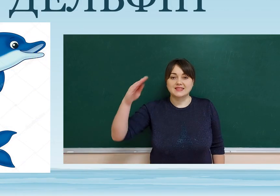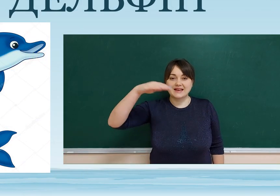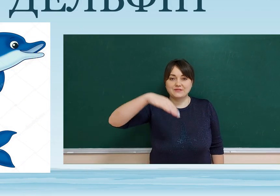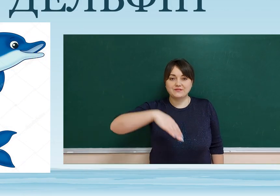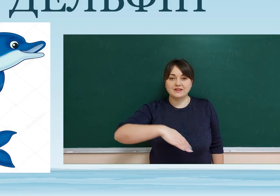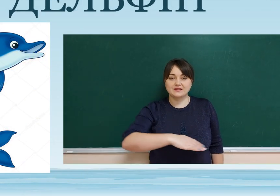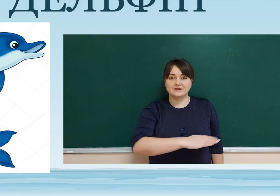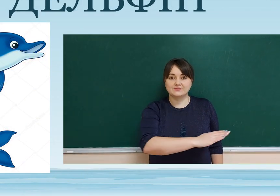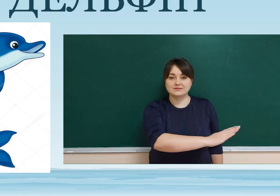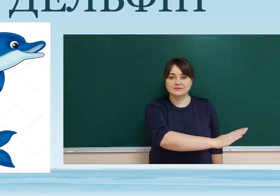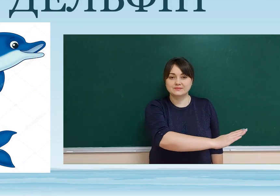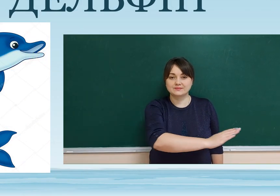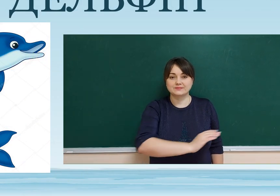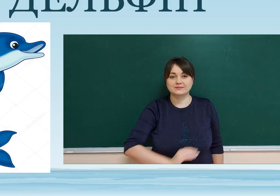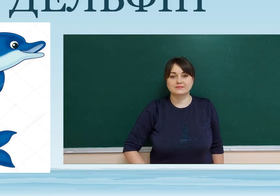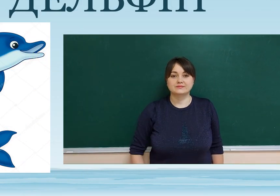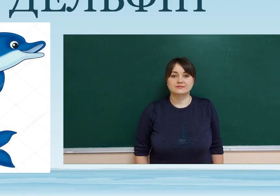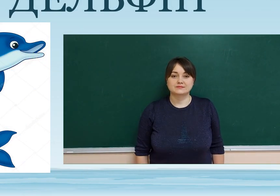дельфін